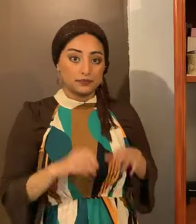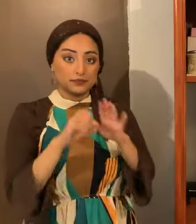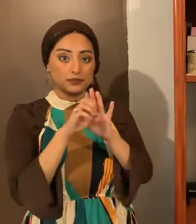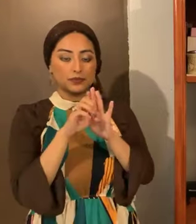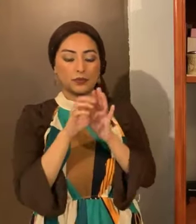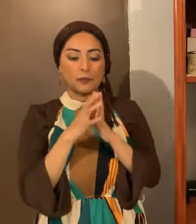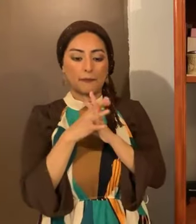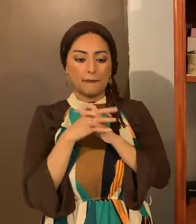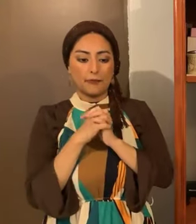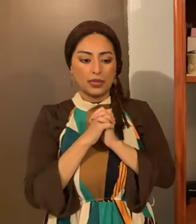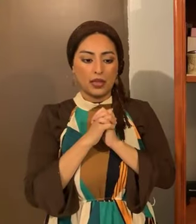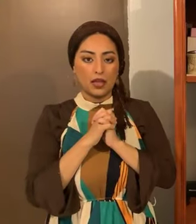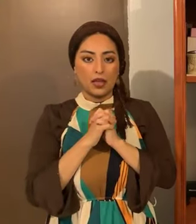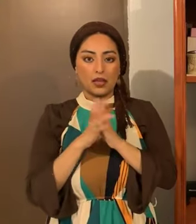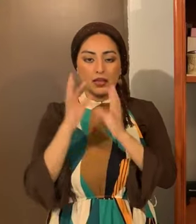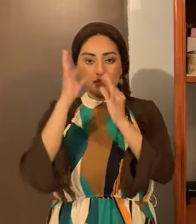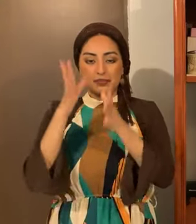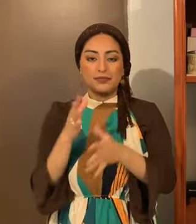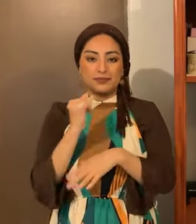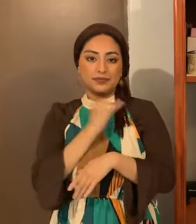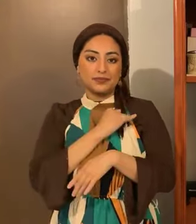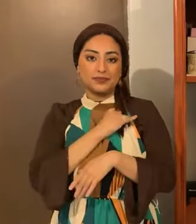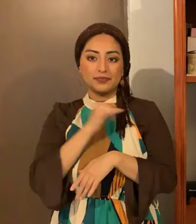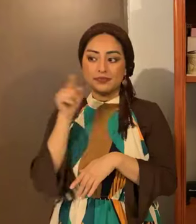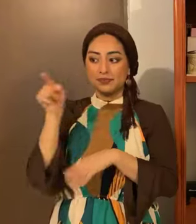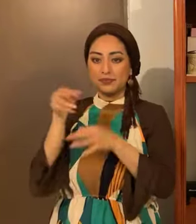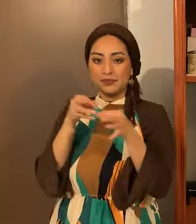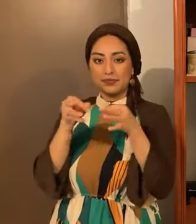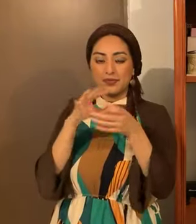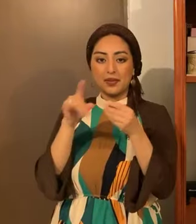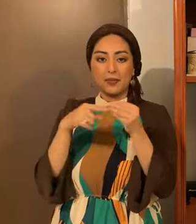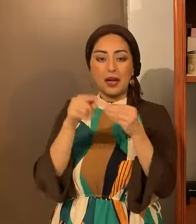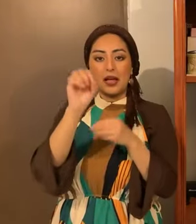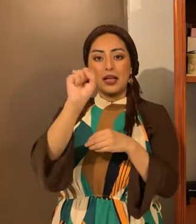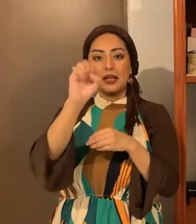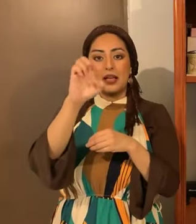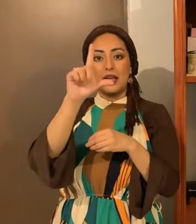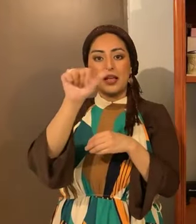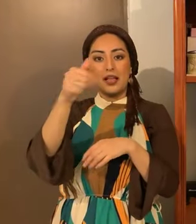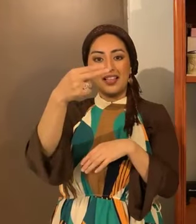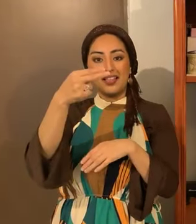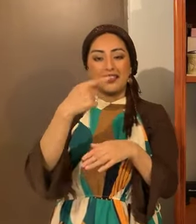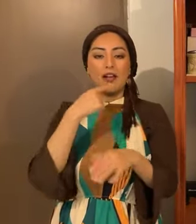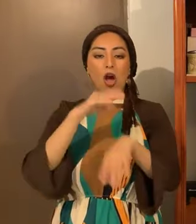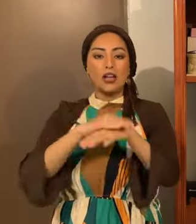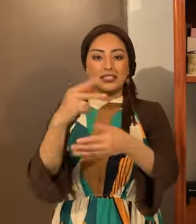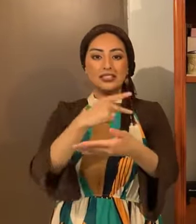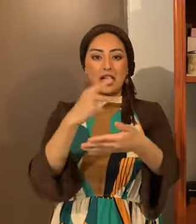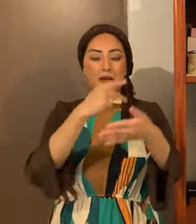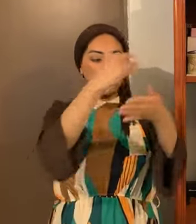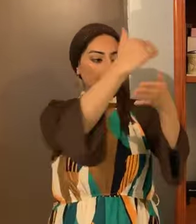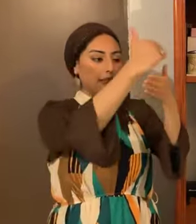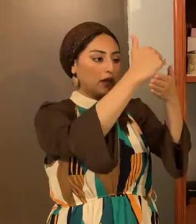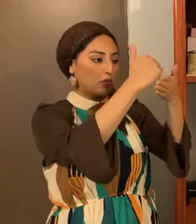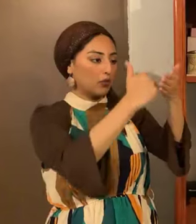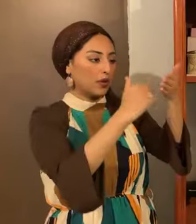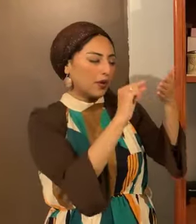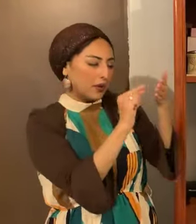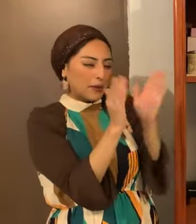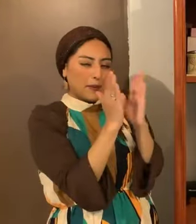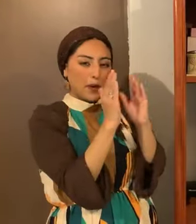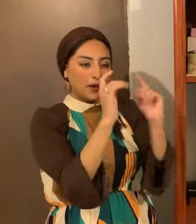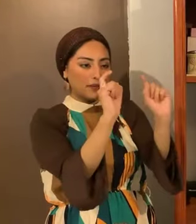ejemplo, nuestro amado Naví Javier nos ha explicado acerca de Selah, que como ustedes saben, Selah es subir de